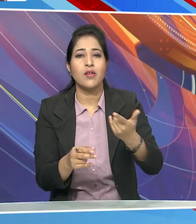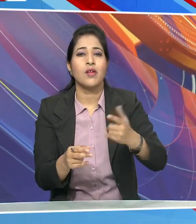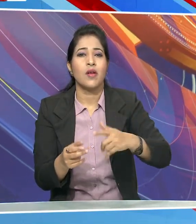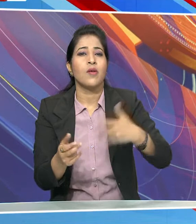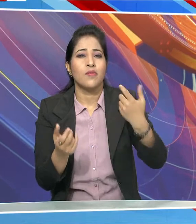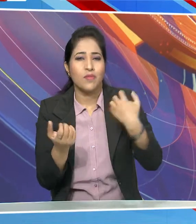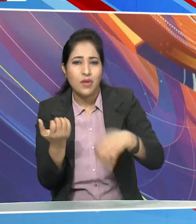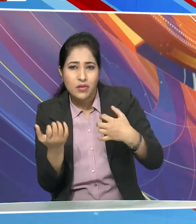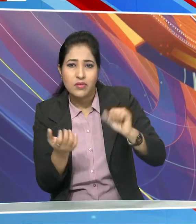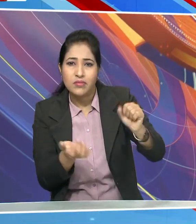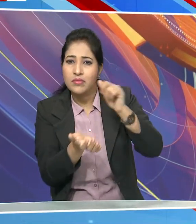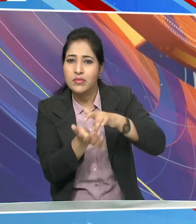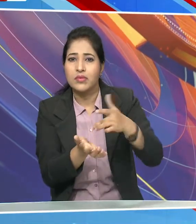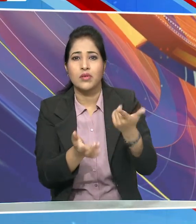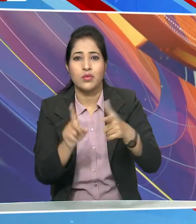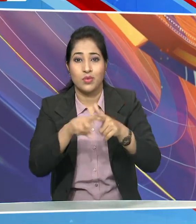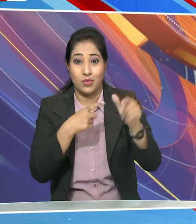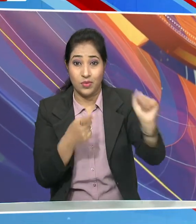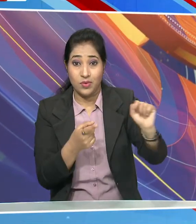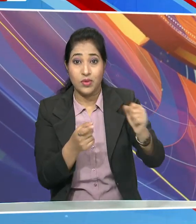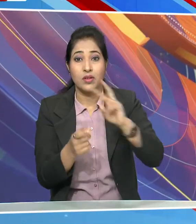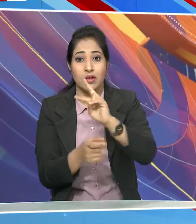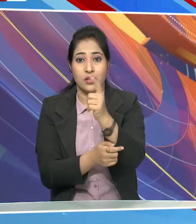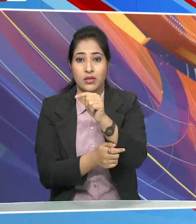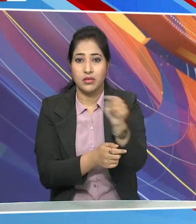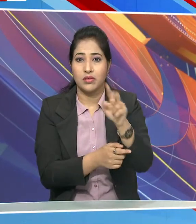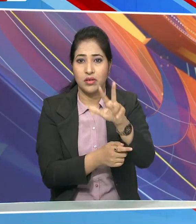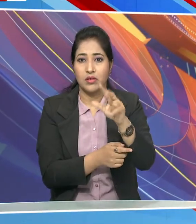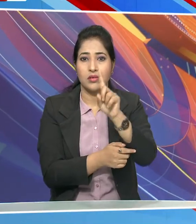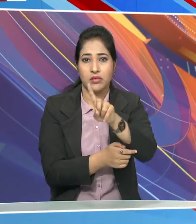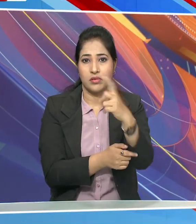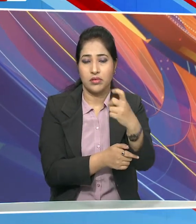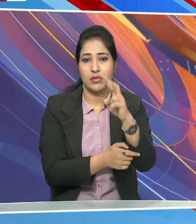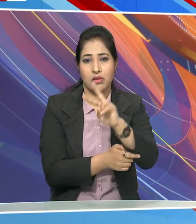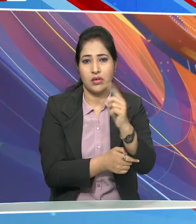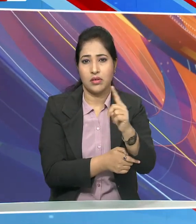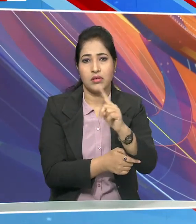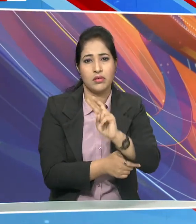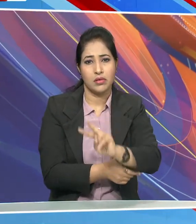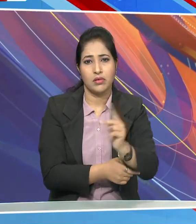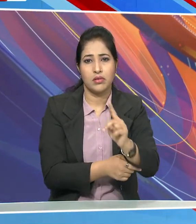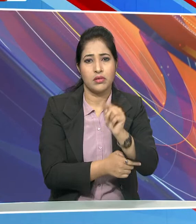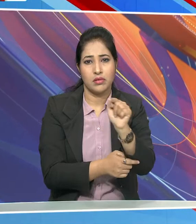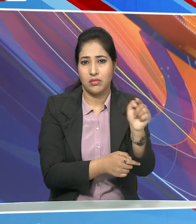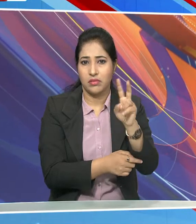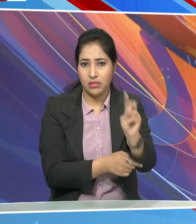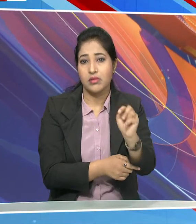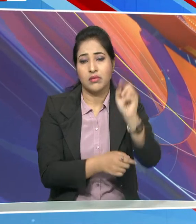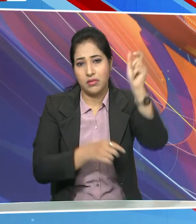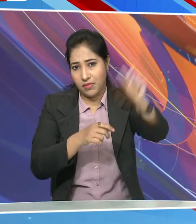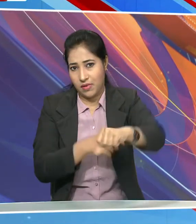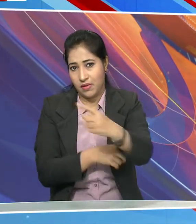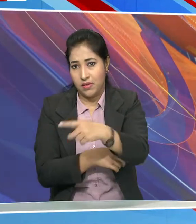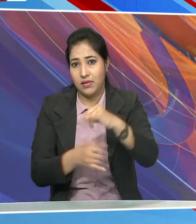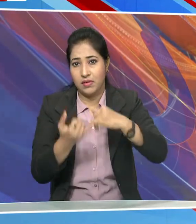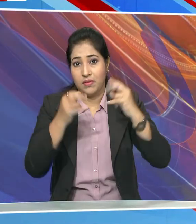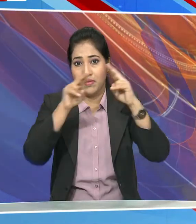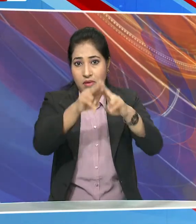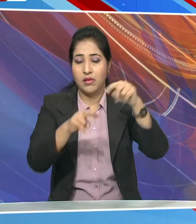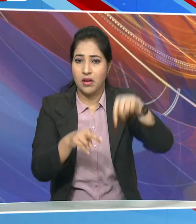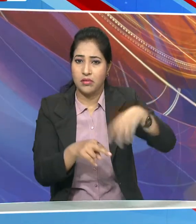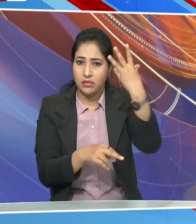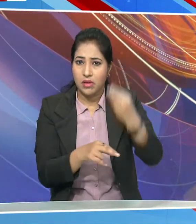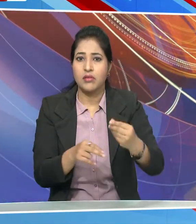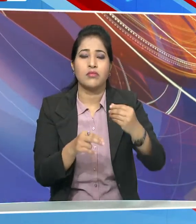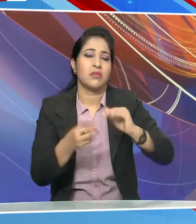को 21-82110 सेमीफाइनल में जापान के कांतर निशि मोटर से के साथ आज रात